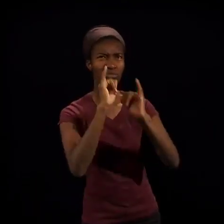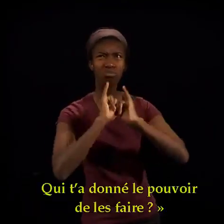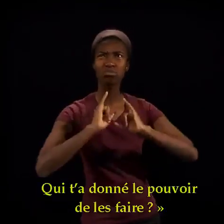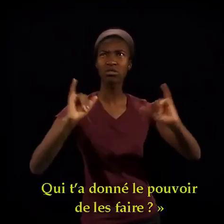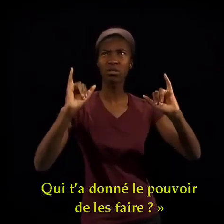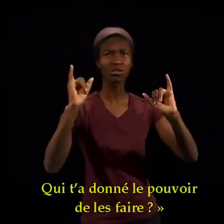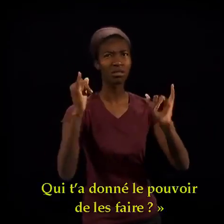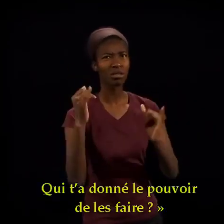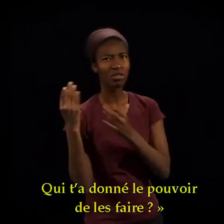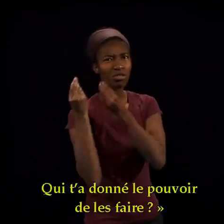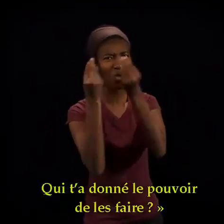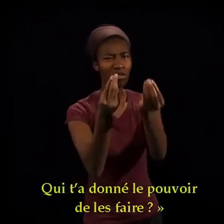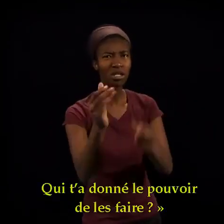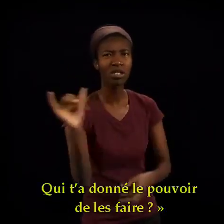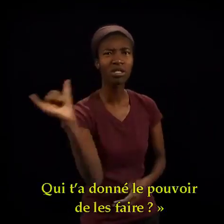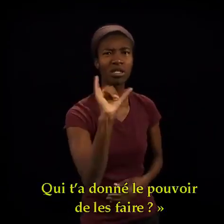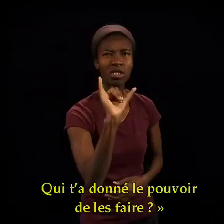Qui t'a donné le pouvoir de les faire ?